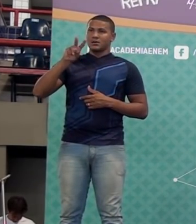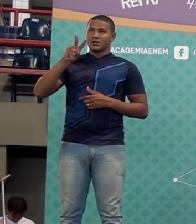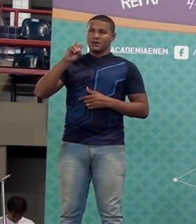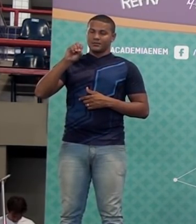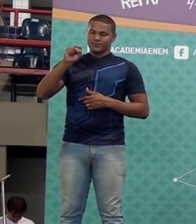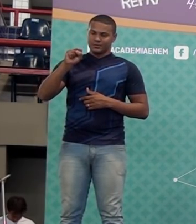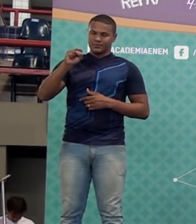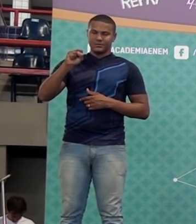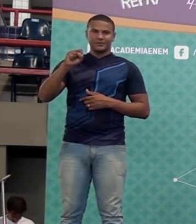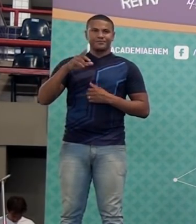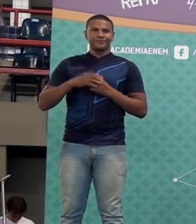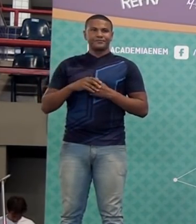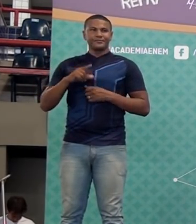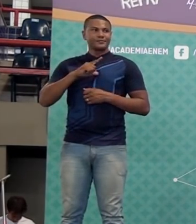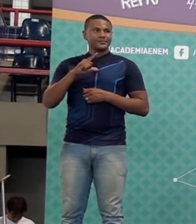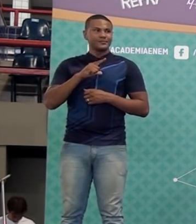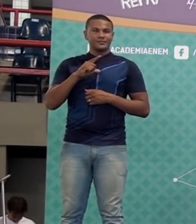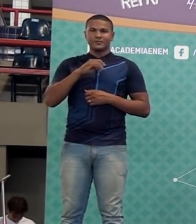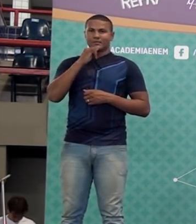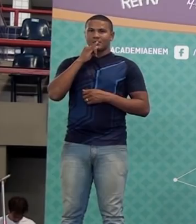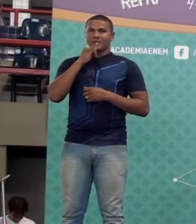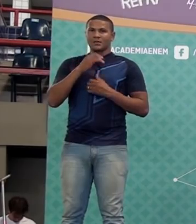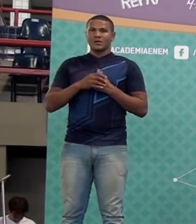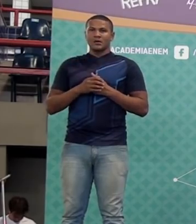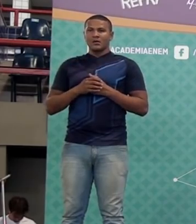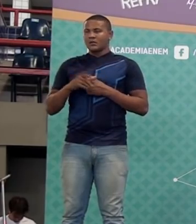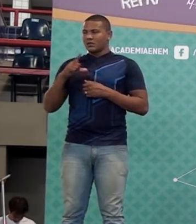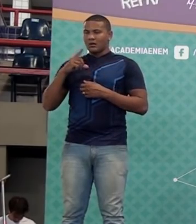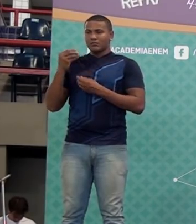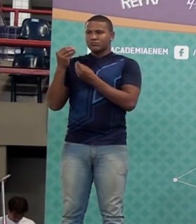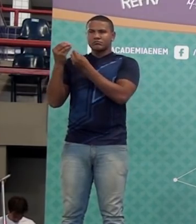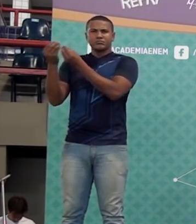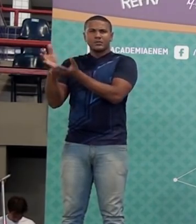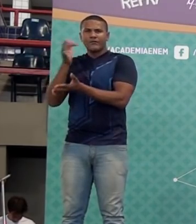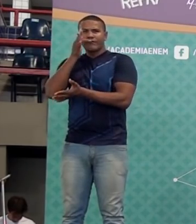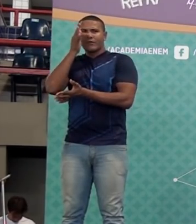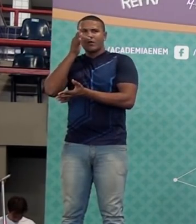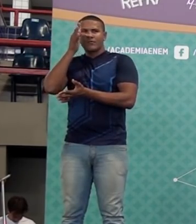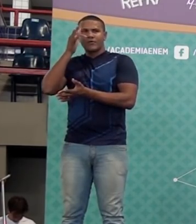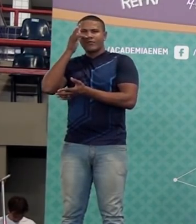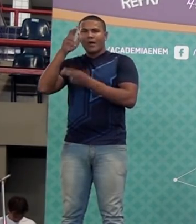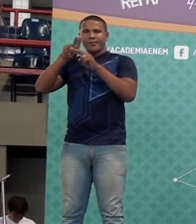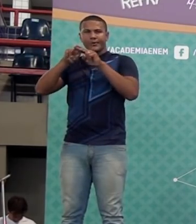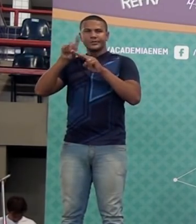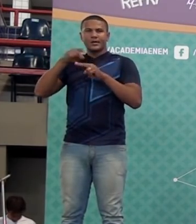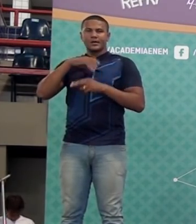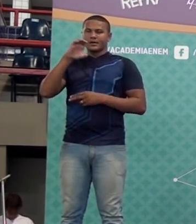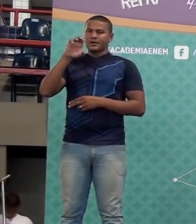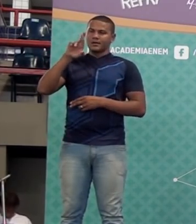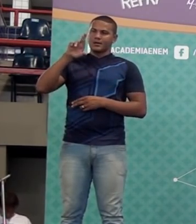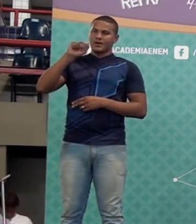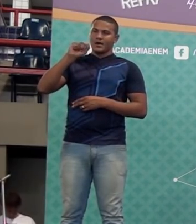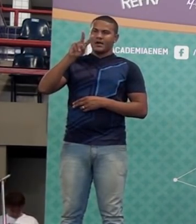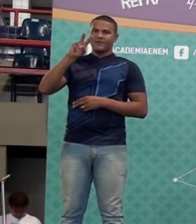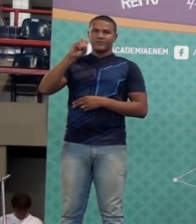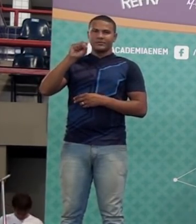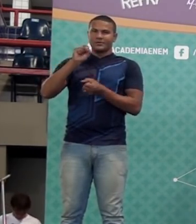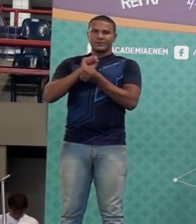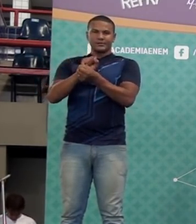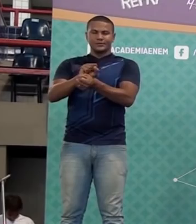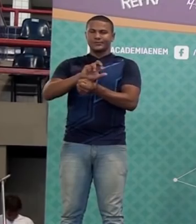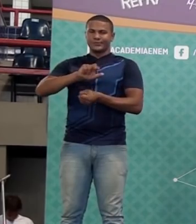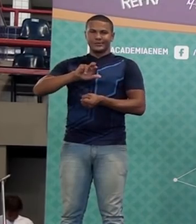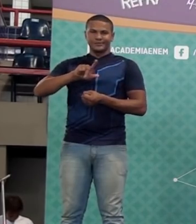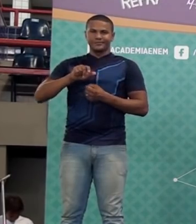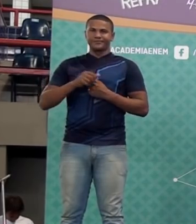Oliveira Salazar lá em Portugal. Por isso era a Revolução dos Cravos. E o Chico Buarque está falando da Revolução dos Cravos. Mas veja como o Chico Buarque é genial,